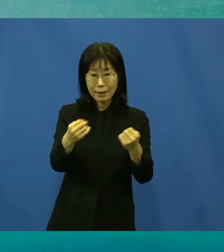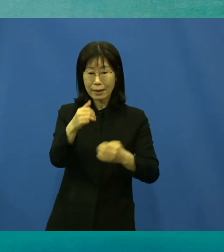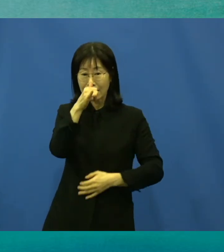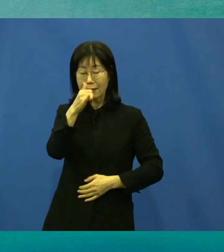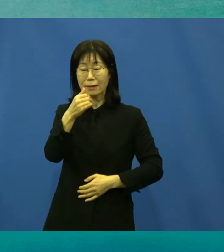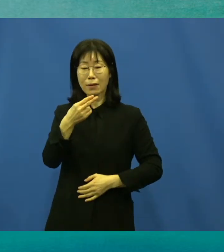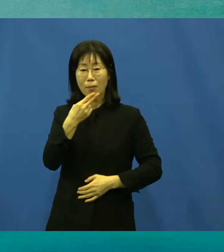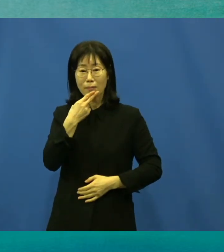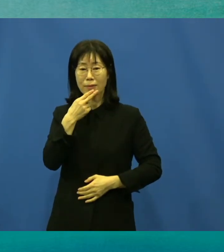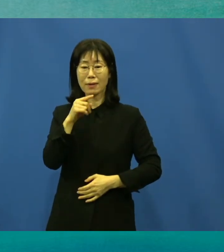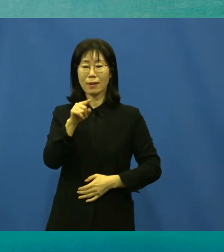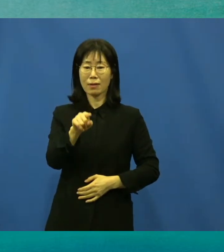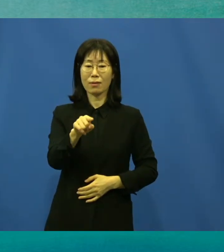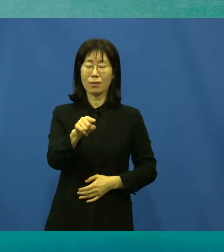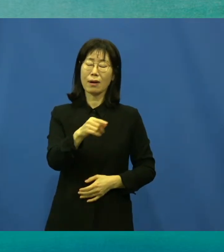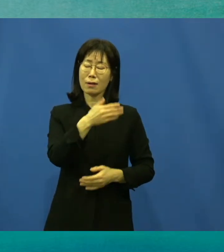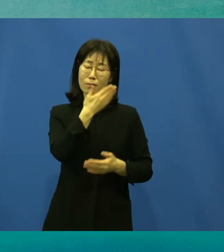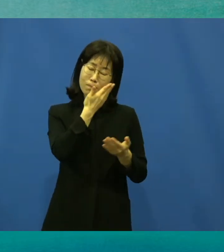레퍼런스가 되는 거예요.